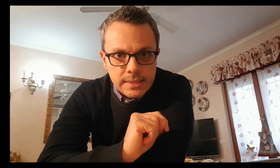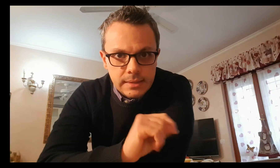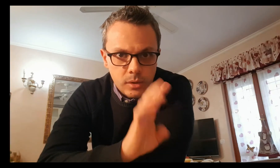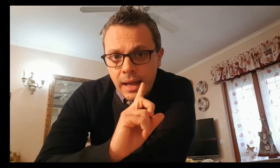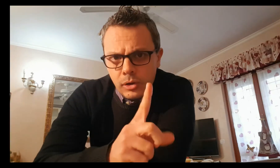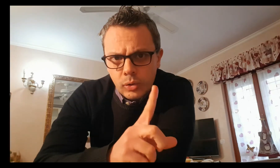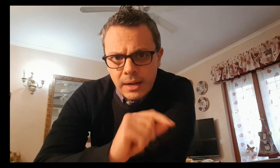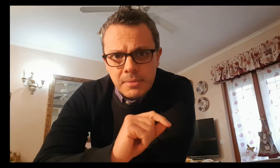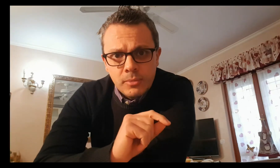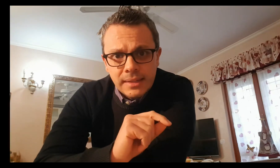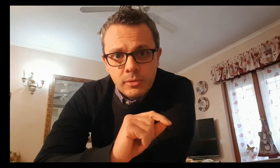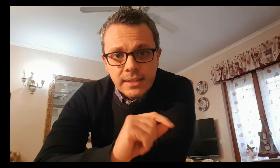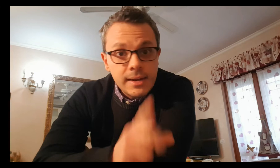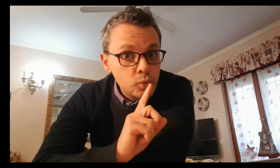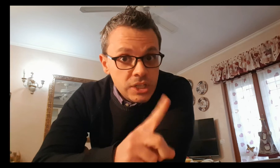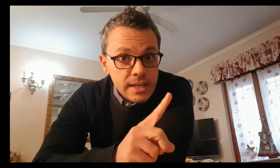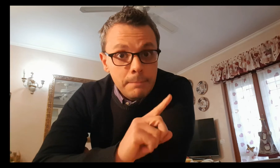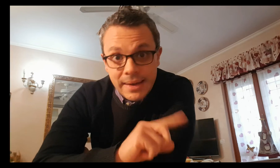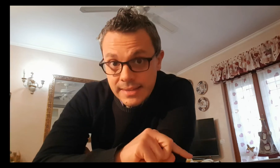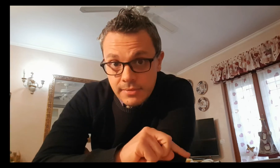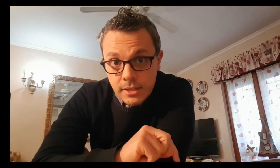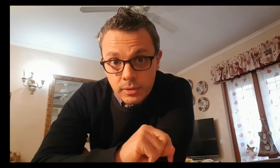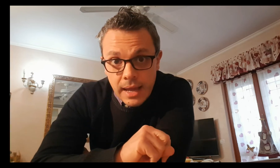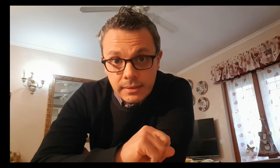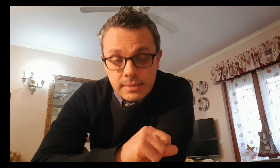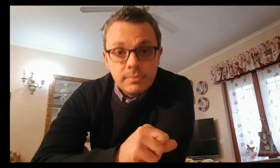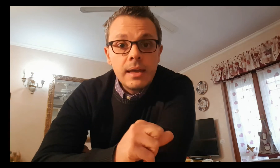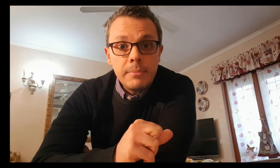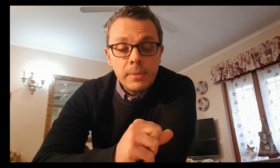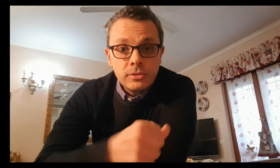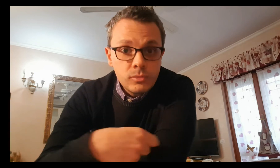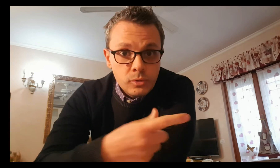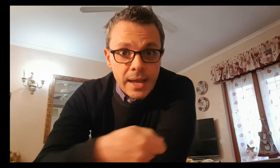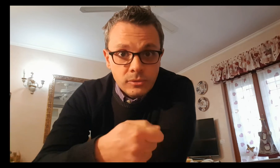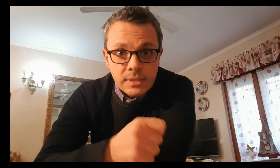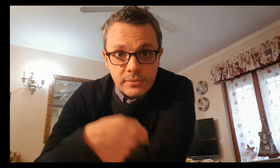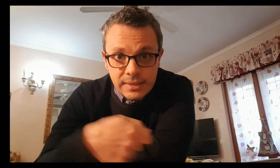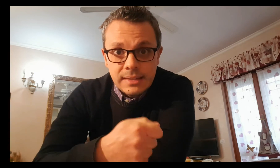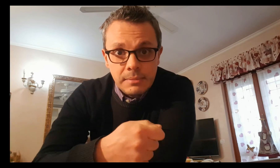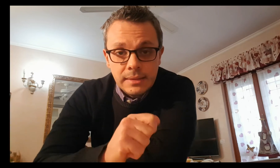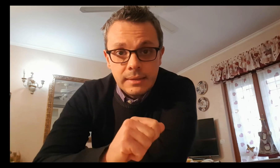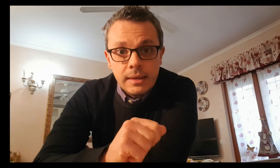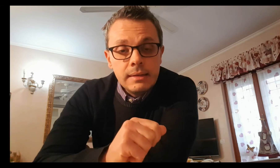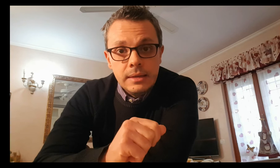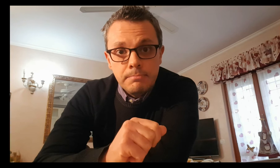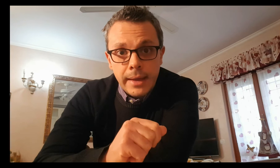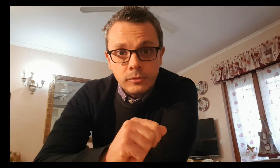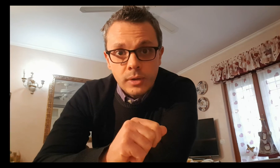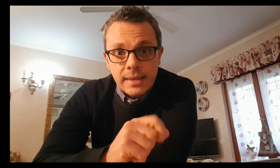quesiti. Allora, la prima domanda riguardava la cucina barese, vi ricordate? Abbiamo parlato di questo piatto che si fa direttamente in pentola